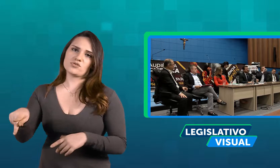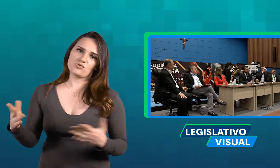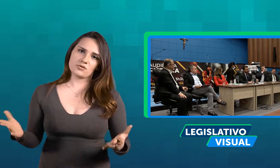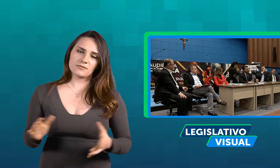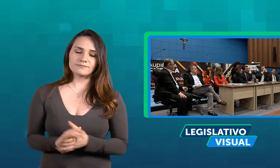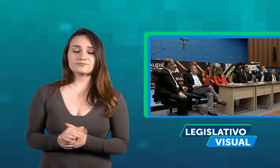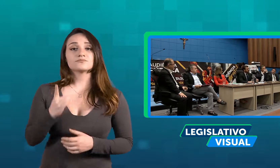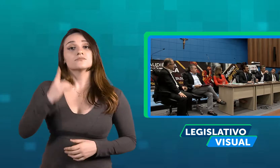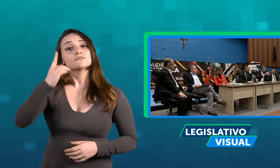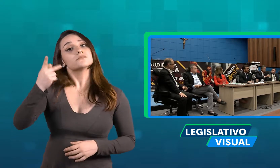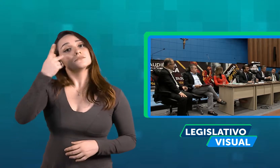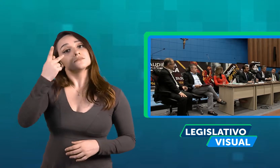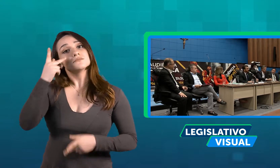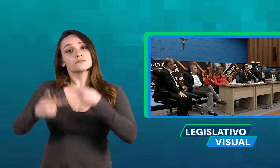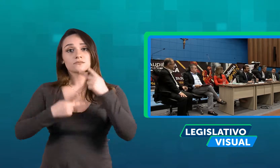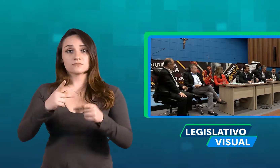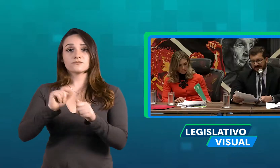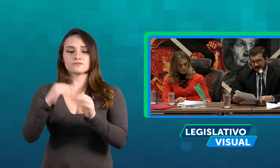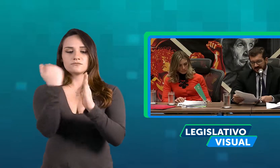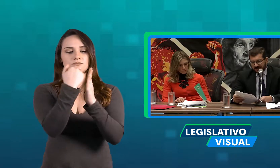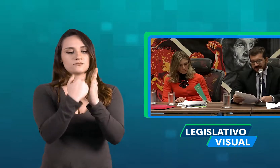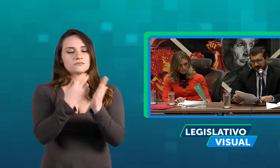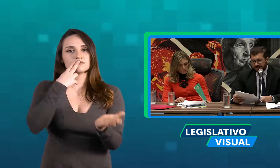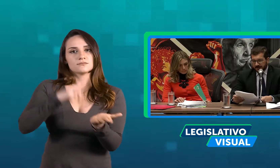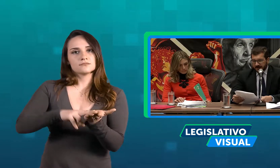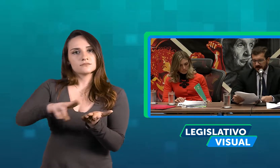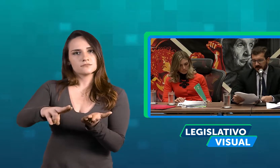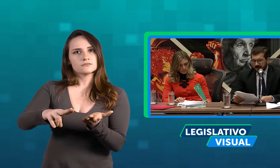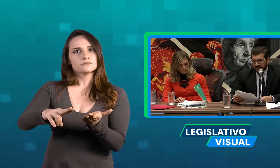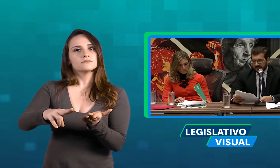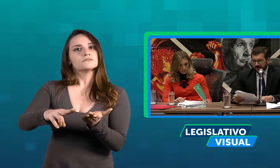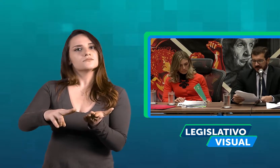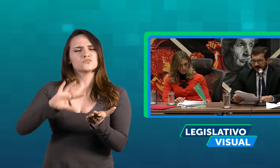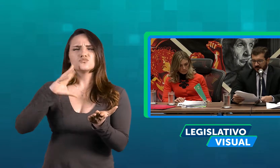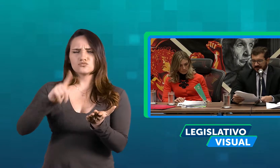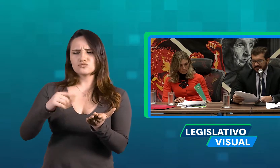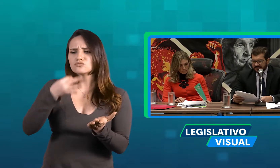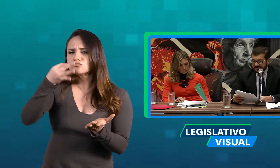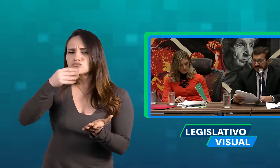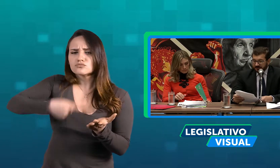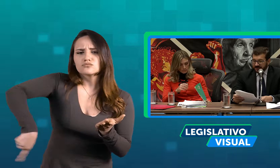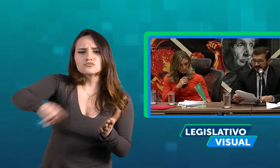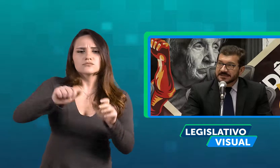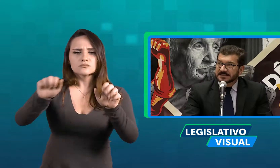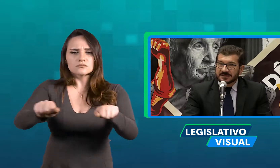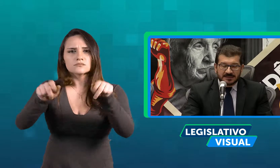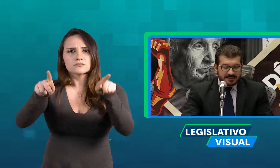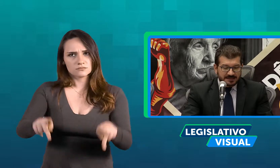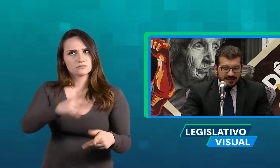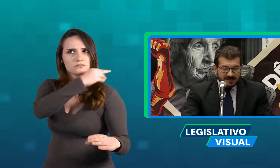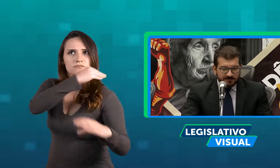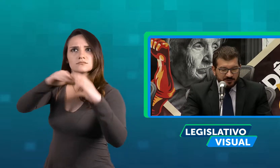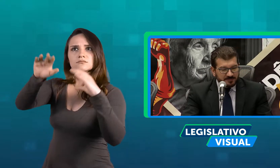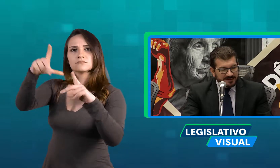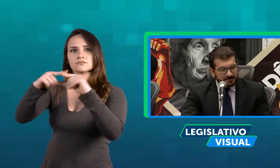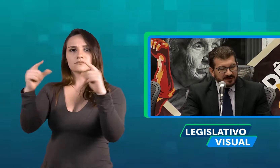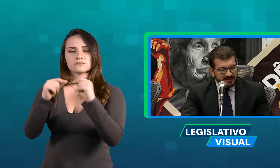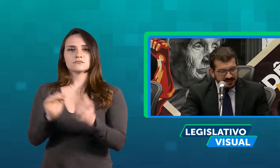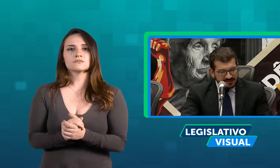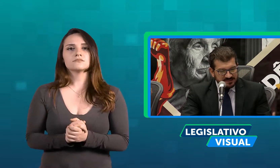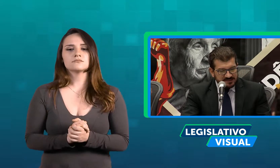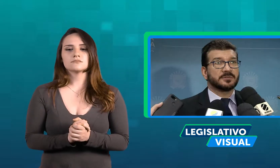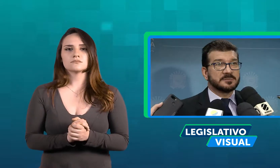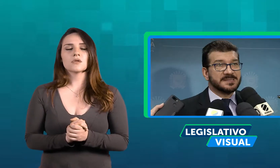Conforme o deputado Pedro Kemp, do PT, uma carta manifesto com o resultado da audiência vai ser enviada a